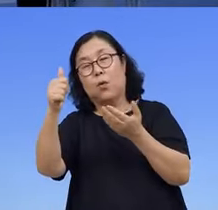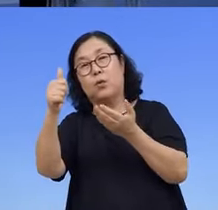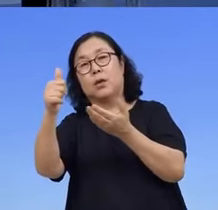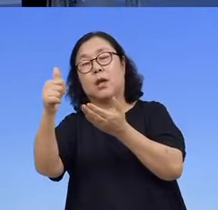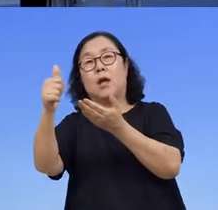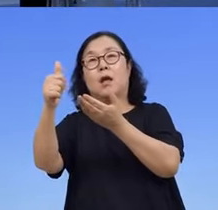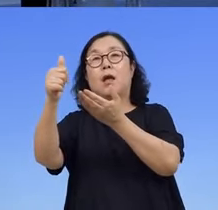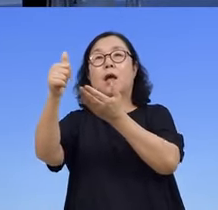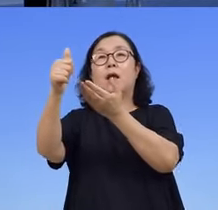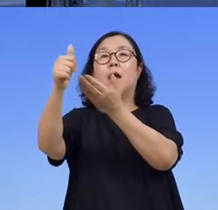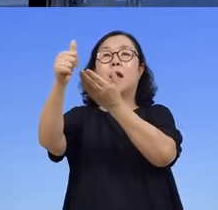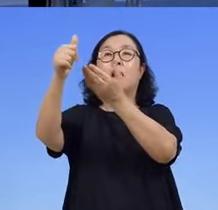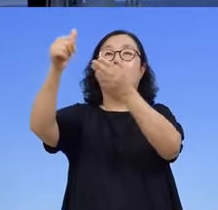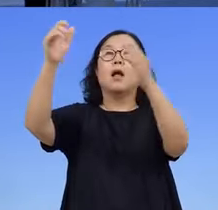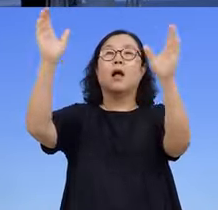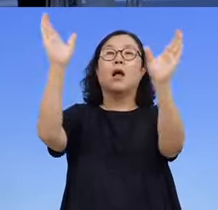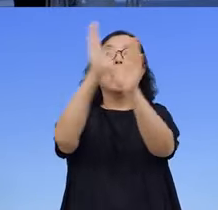다윗의